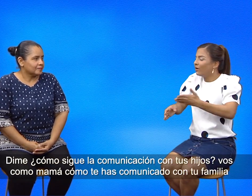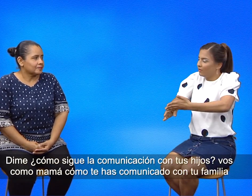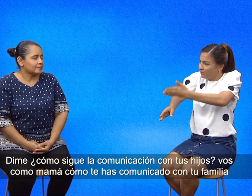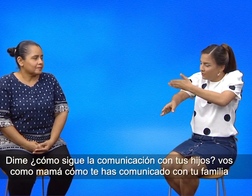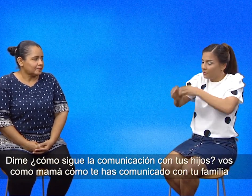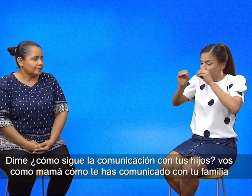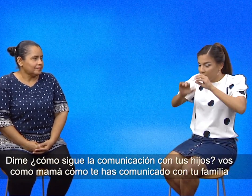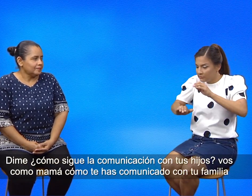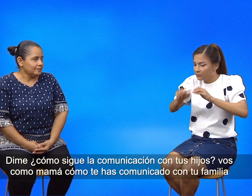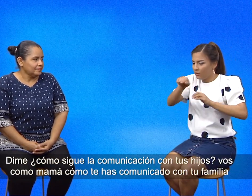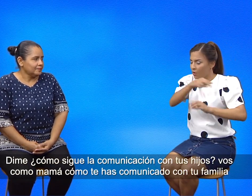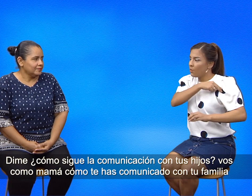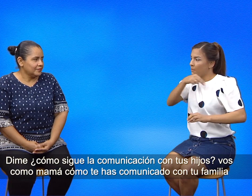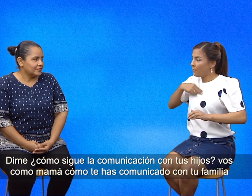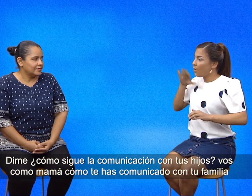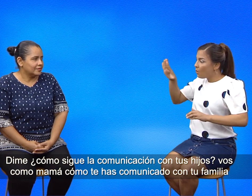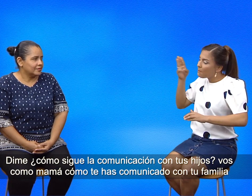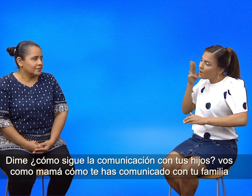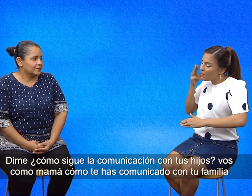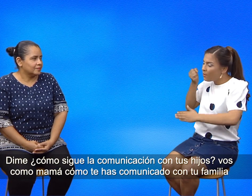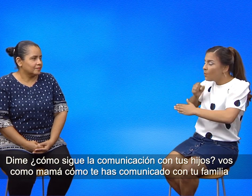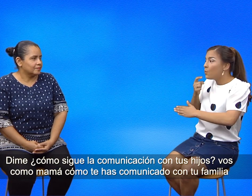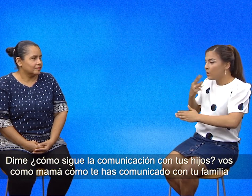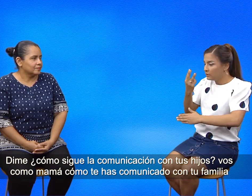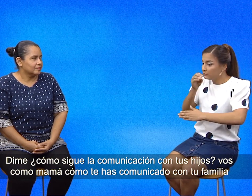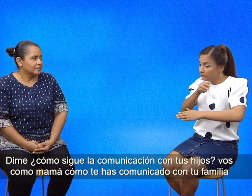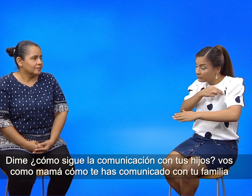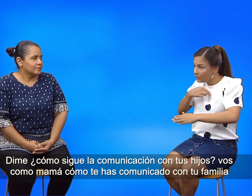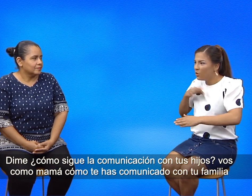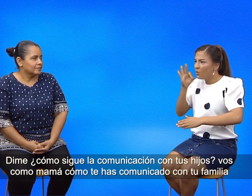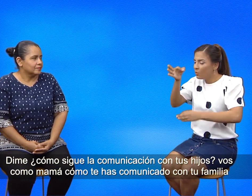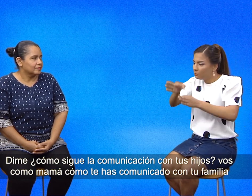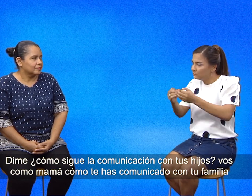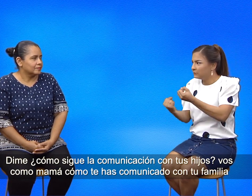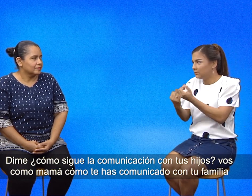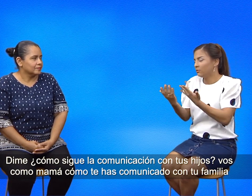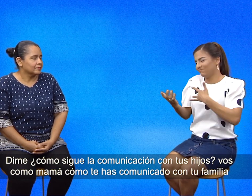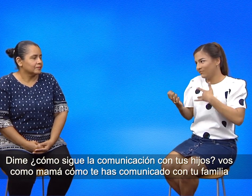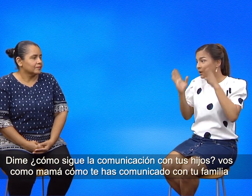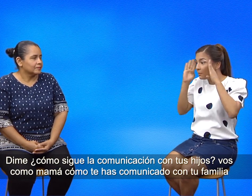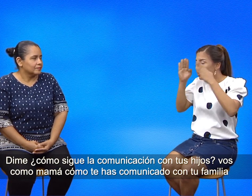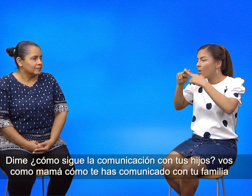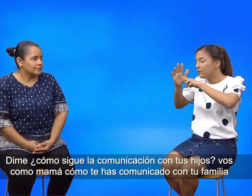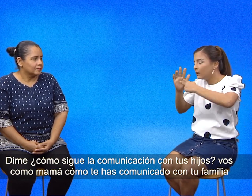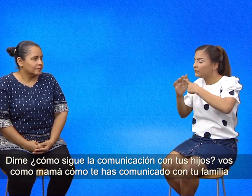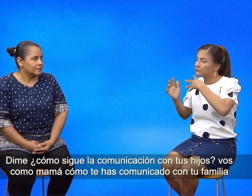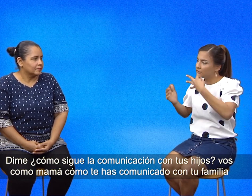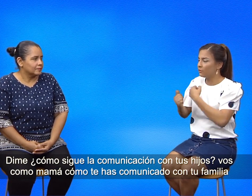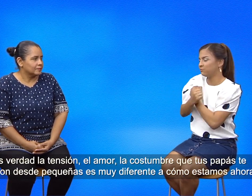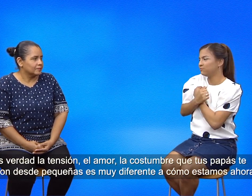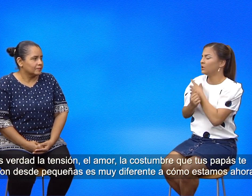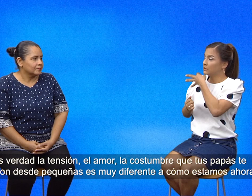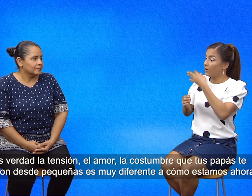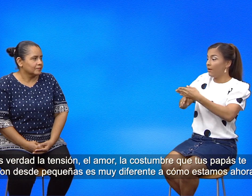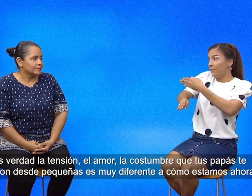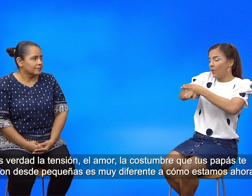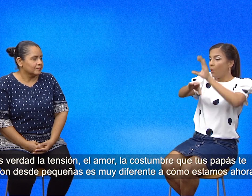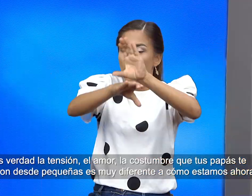Dime cómo ha sido la comunicación con tu hijo. Vos como mamá, ¿cómo te has comunicado con tu familia? Es verdad, la atención,